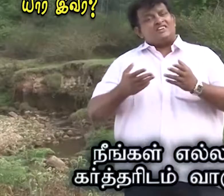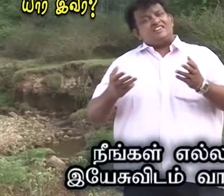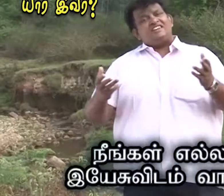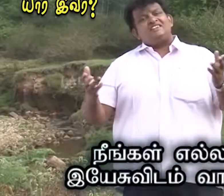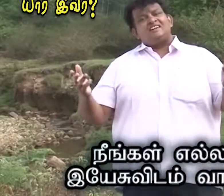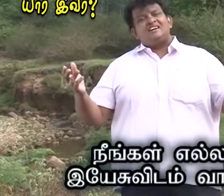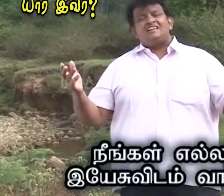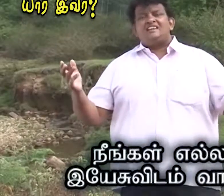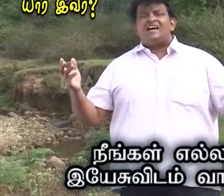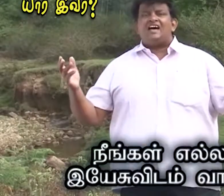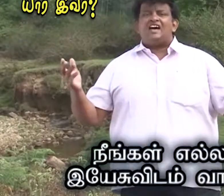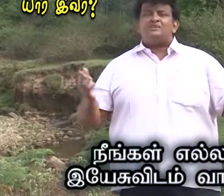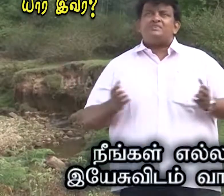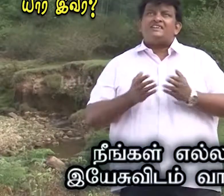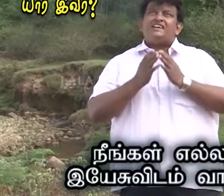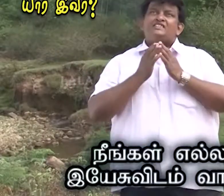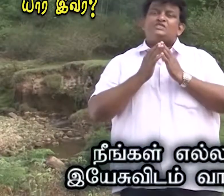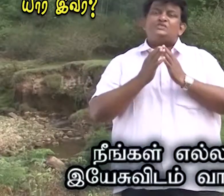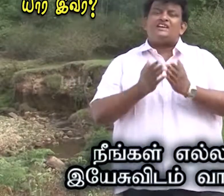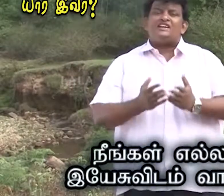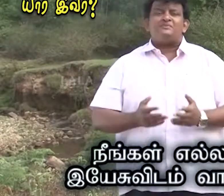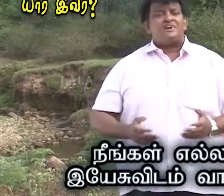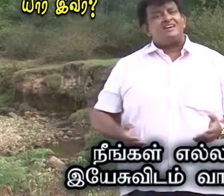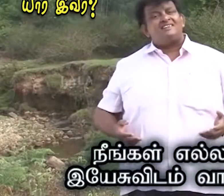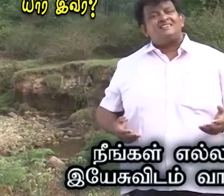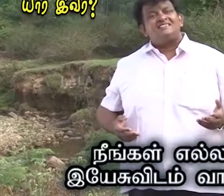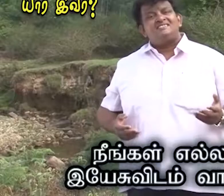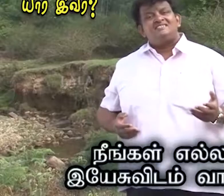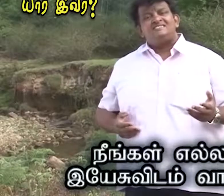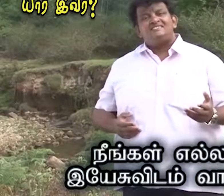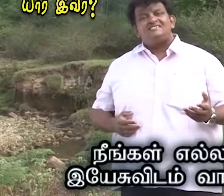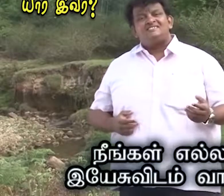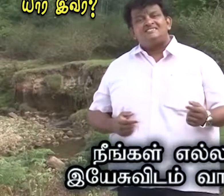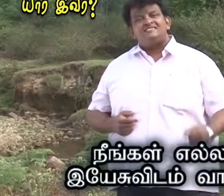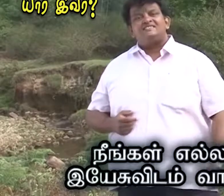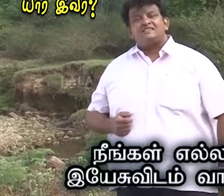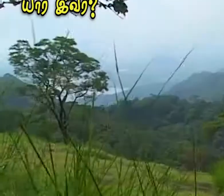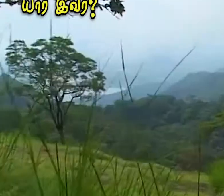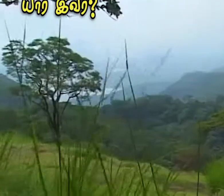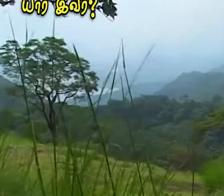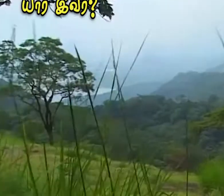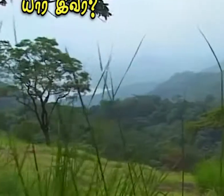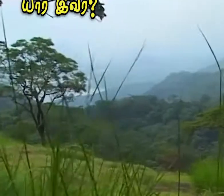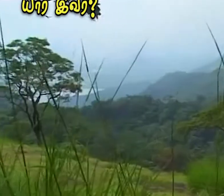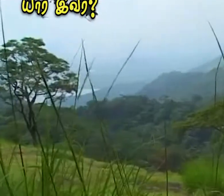வாருங்கள், நீங்கள் எல்லாரும் இயேசுவிடம் வாருங்கள்.